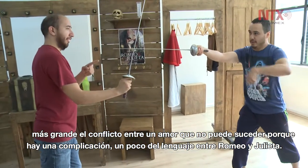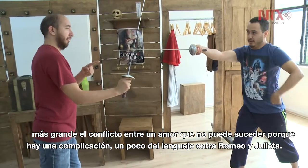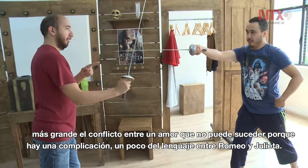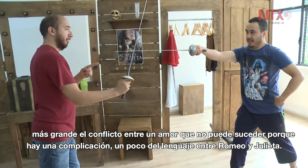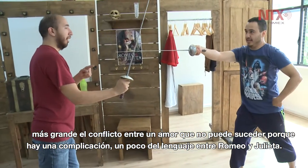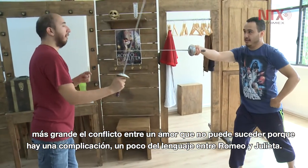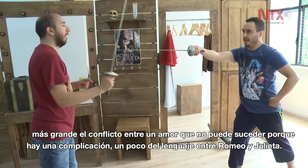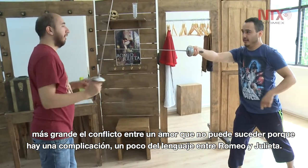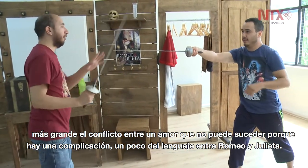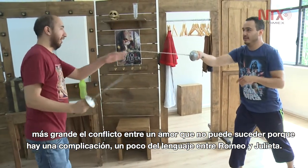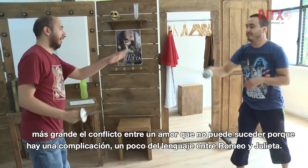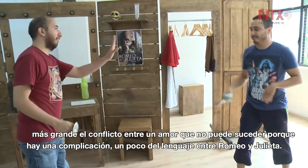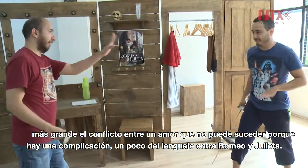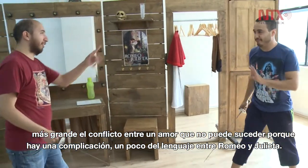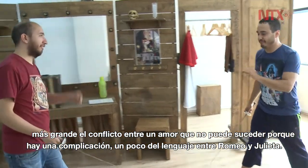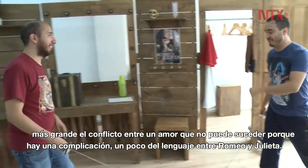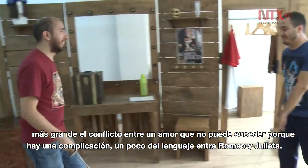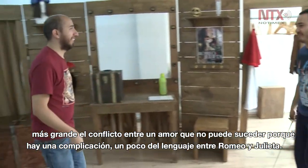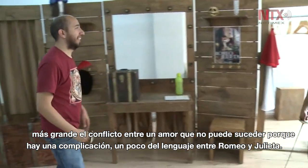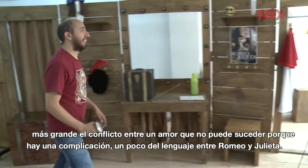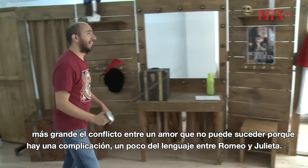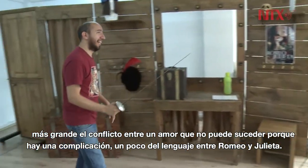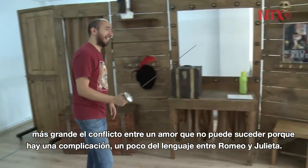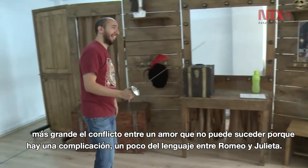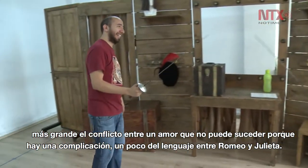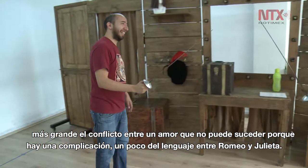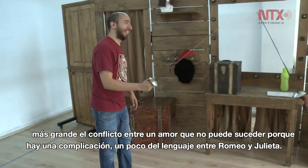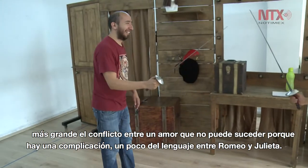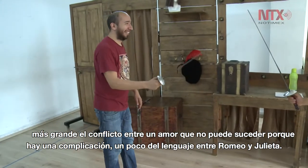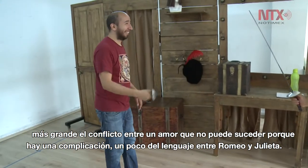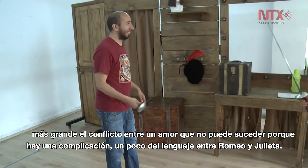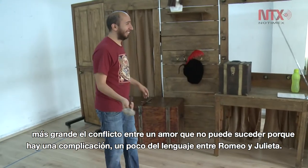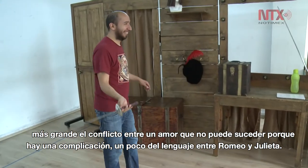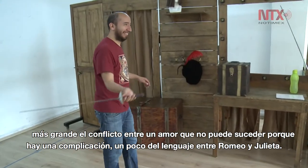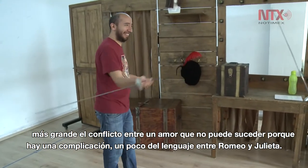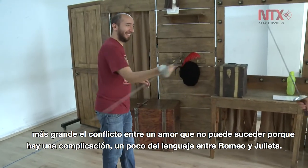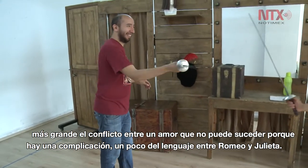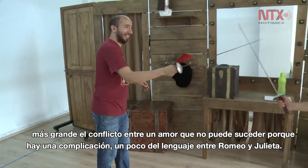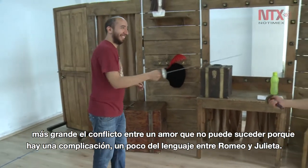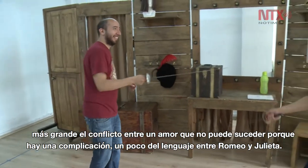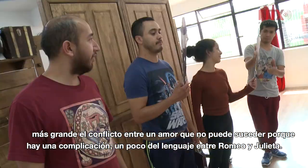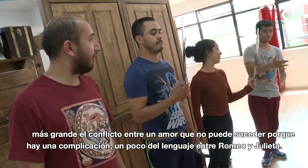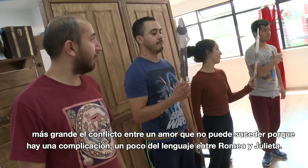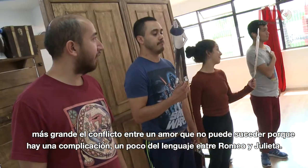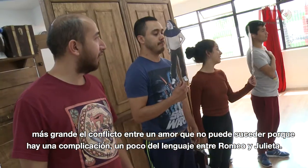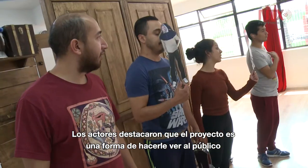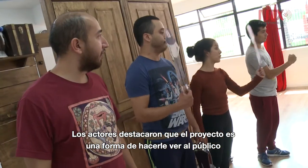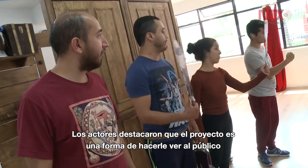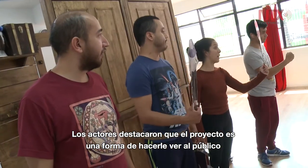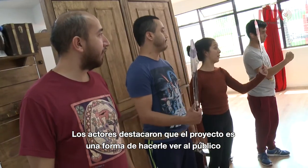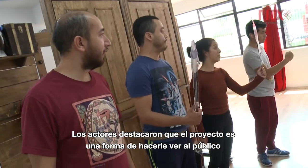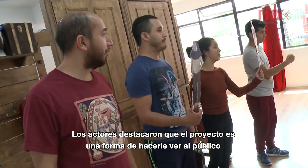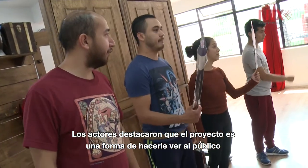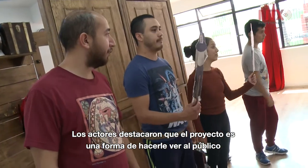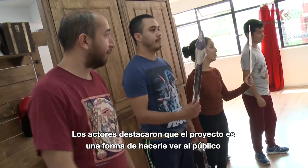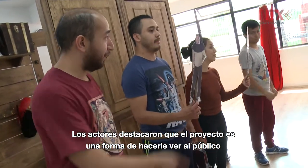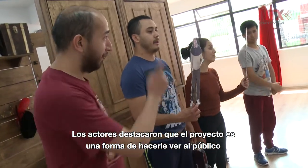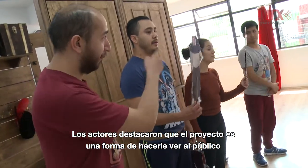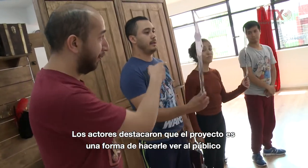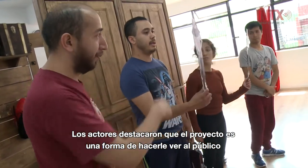porque hay una complicación, un poco de lenguaje entre Romeo y Julieta. Los actores destacaron que el proyecto es una forma